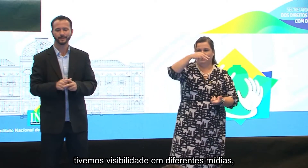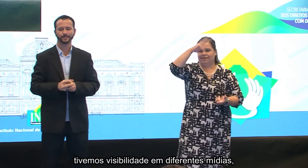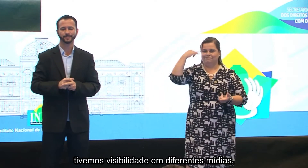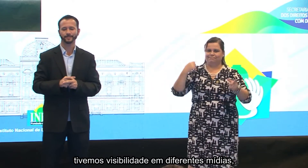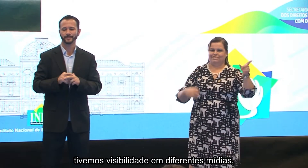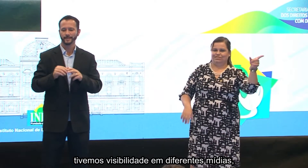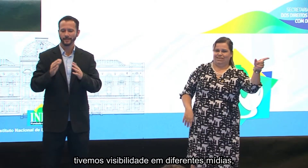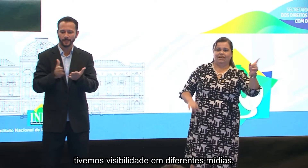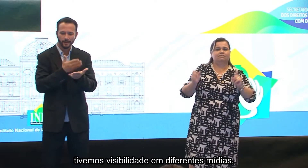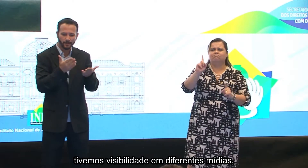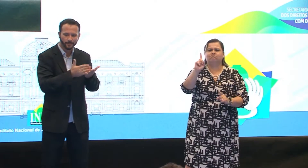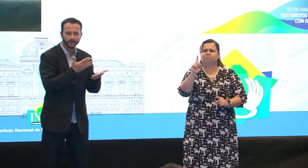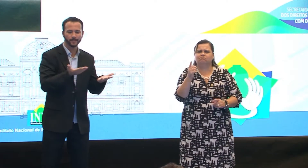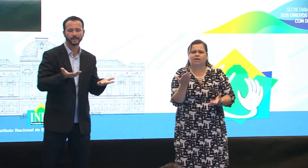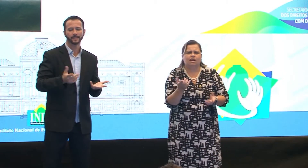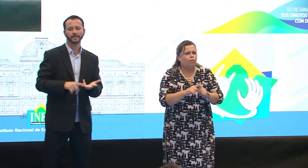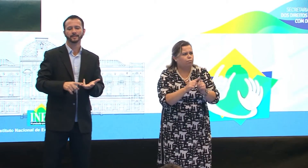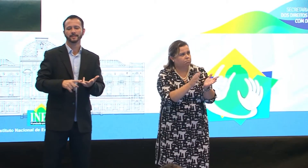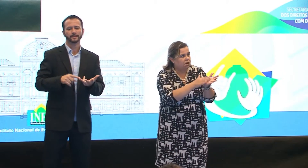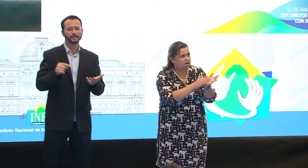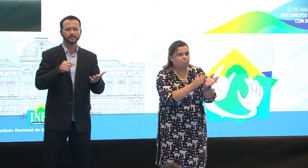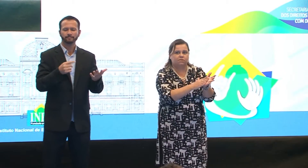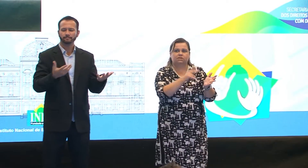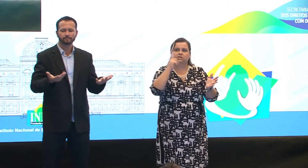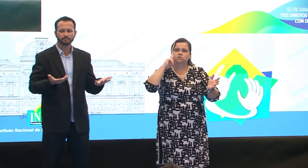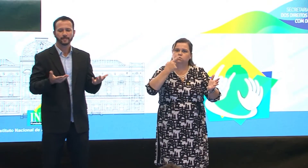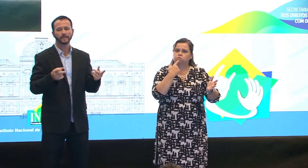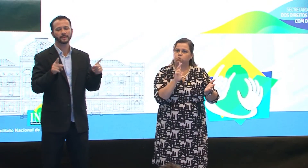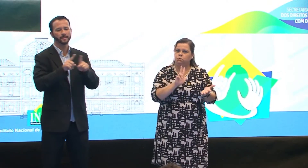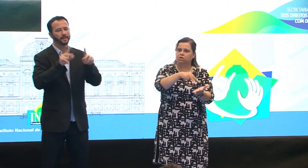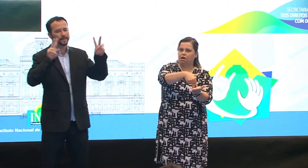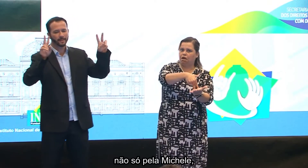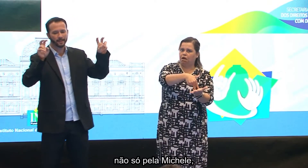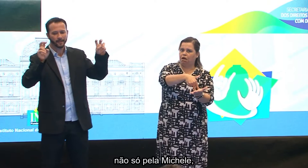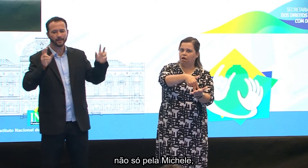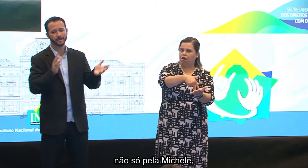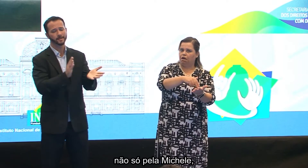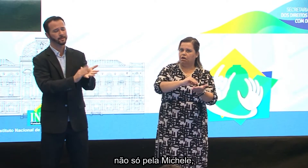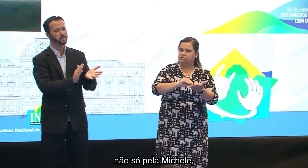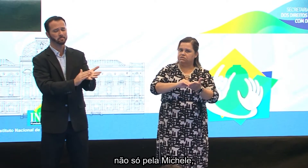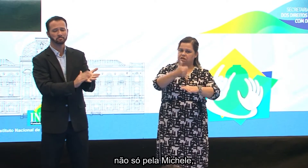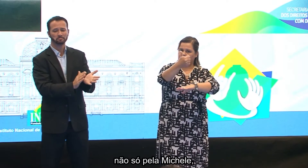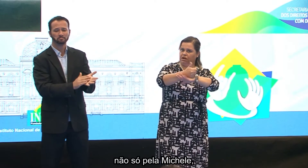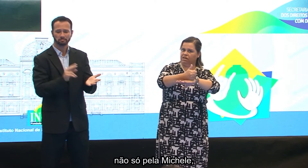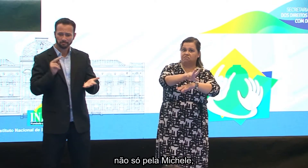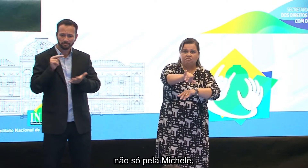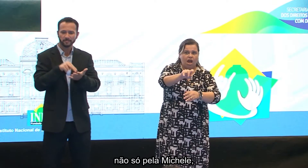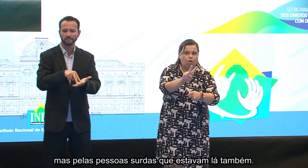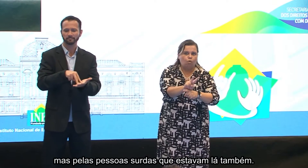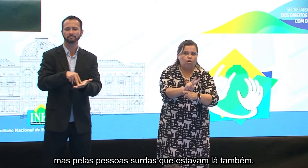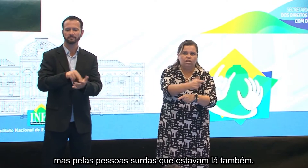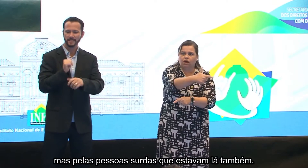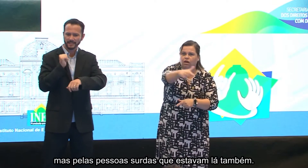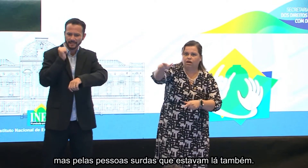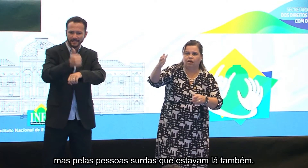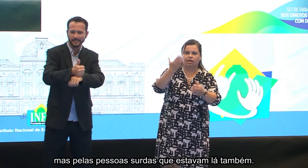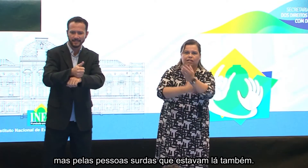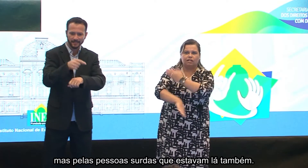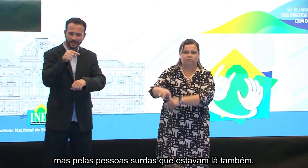diferentes mídias. E não só pela Michele, mas pelas pessoas